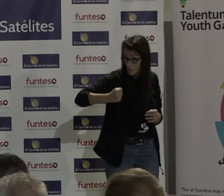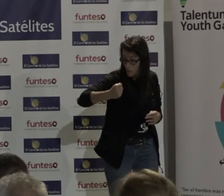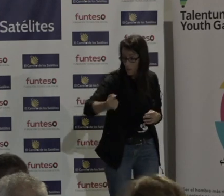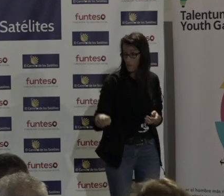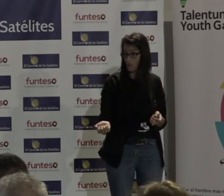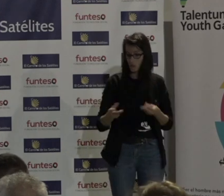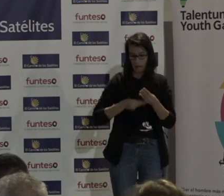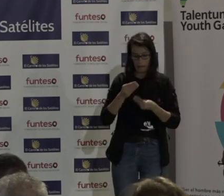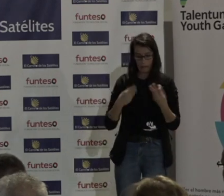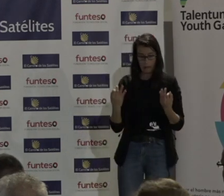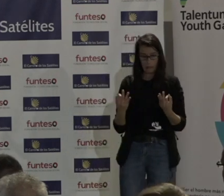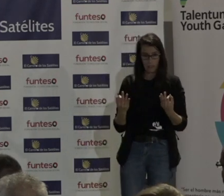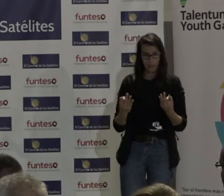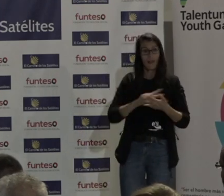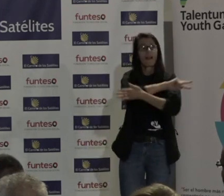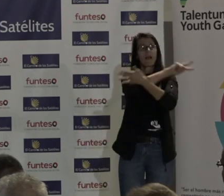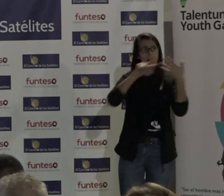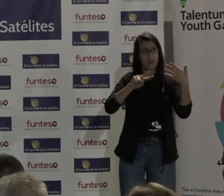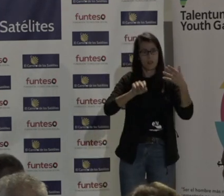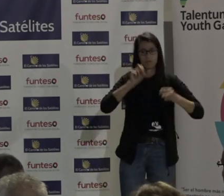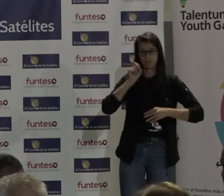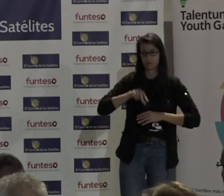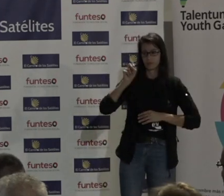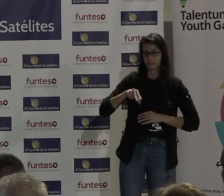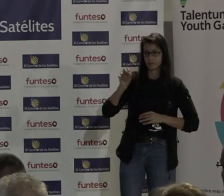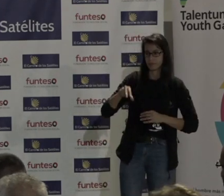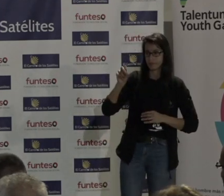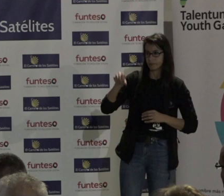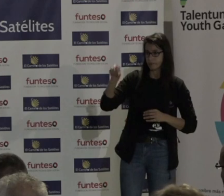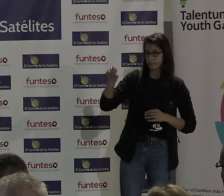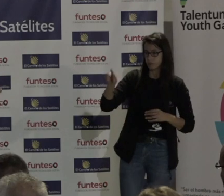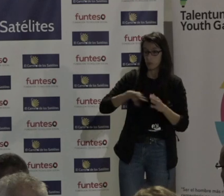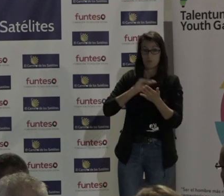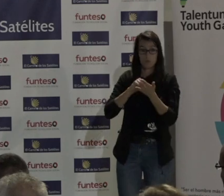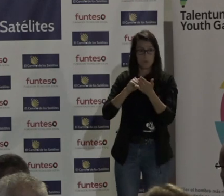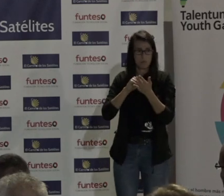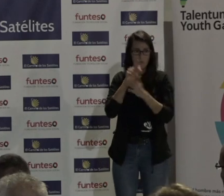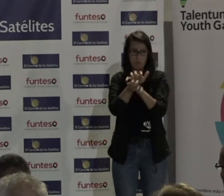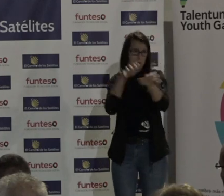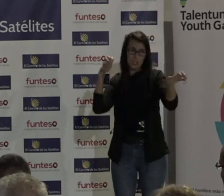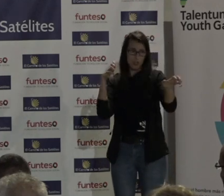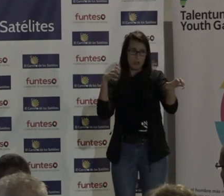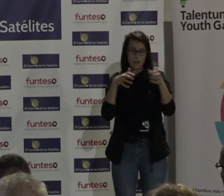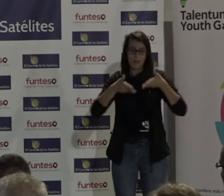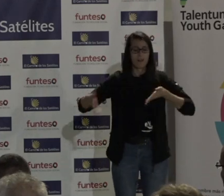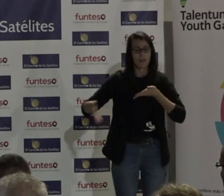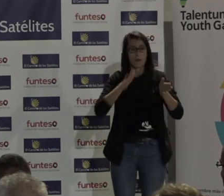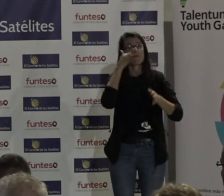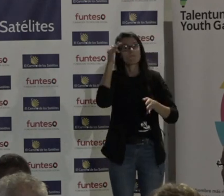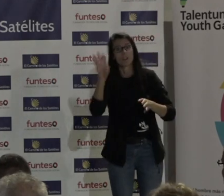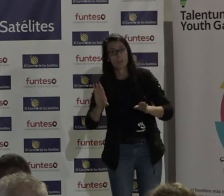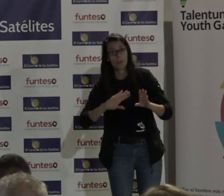siguen caminando a Galicia, muchos de ellos por el camino francés, acercándose a Puerto